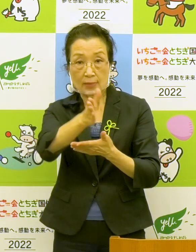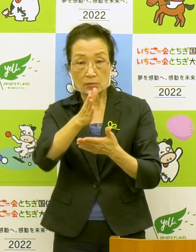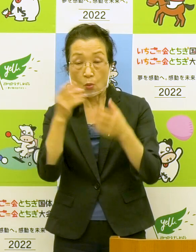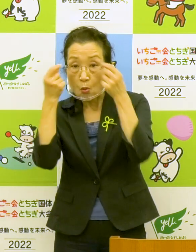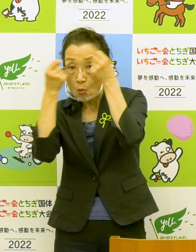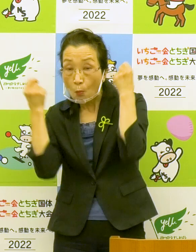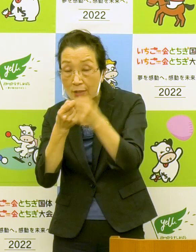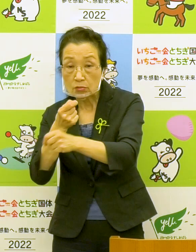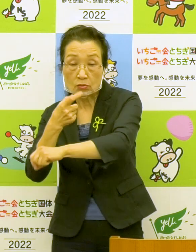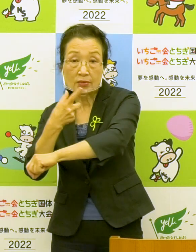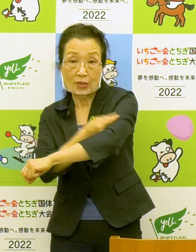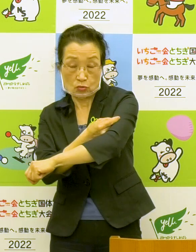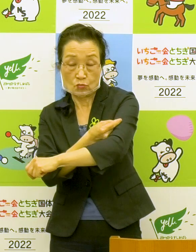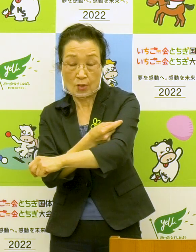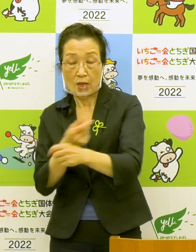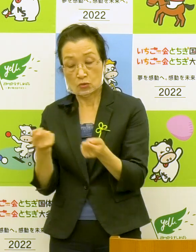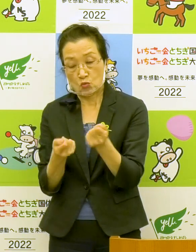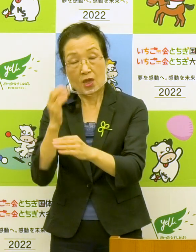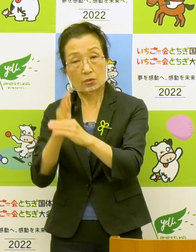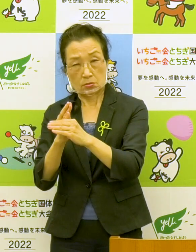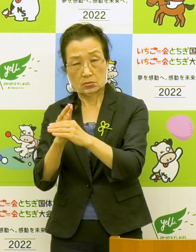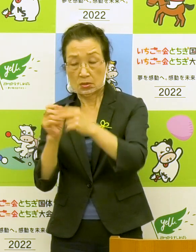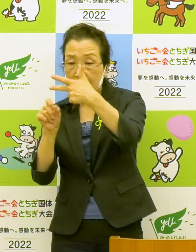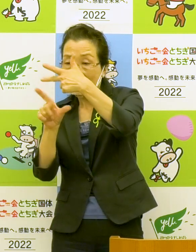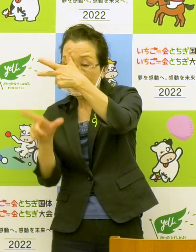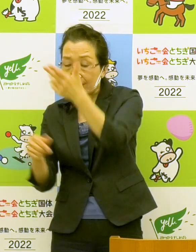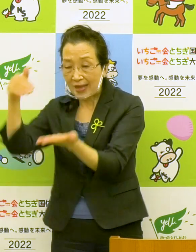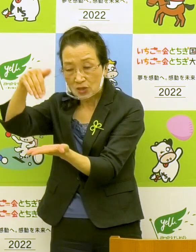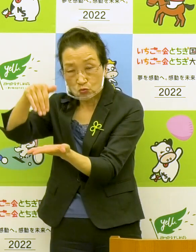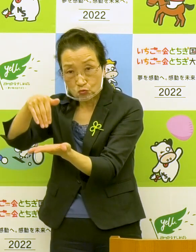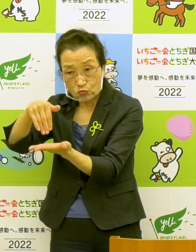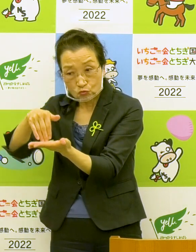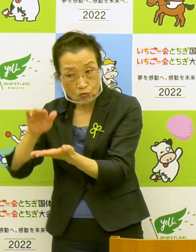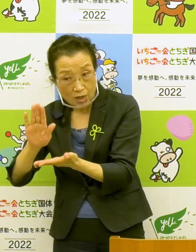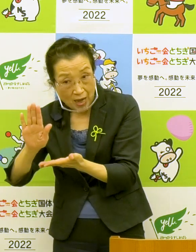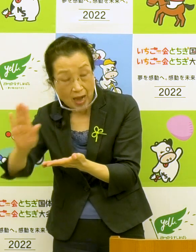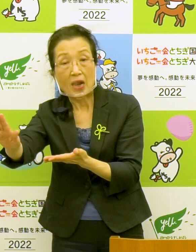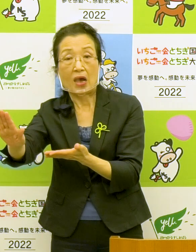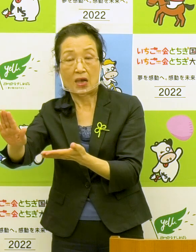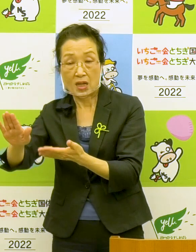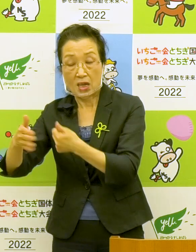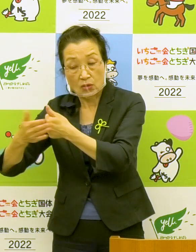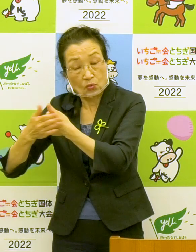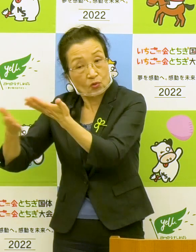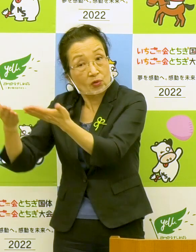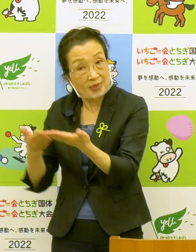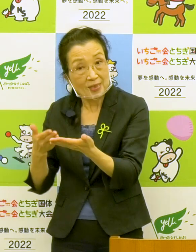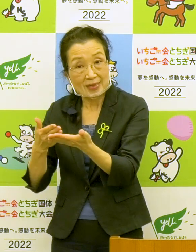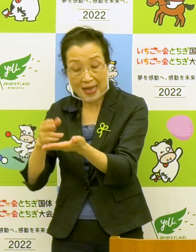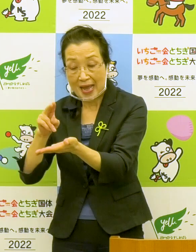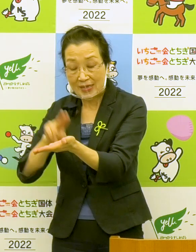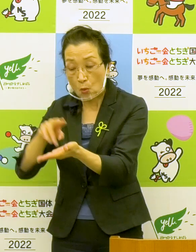個別接種は現在調整中でありますが、7月下旬以降、協力が得られた医療機関から随時受付を